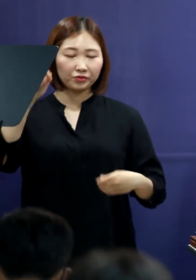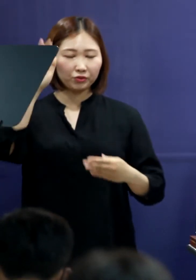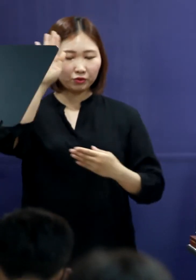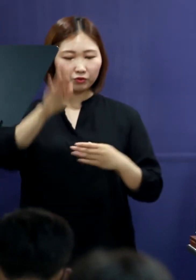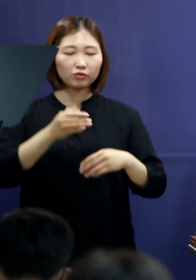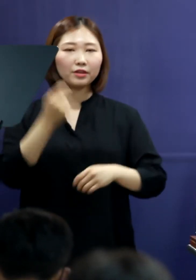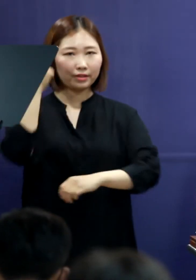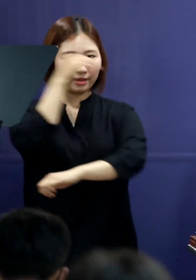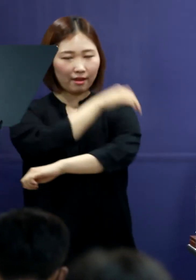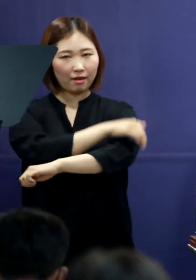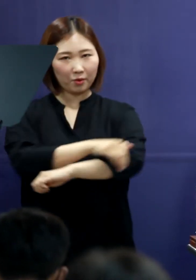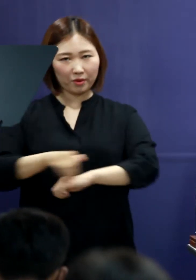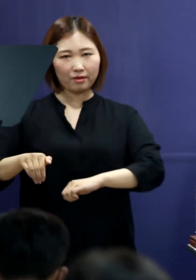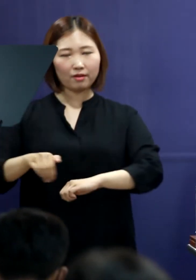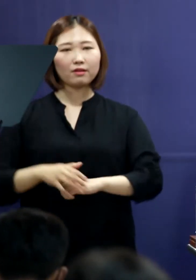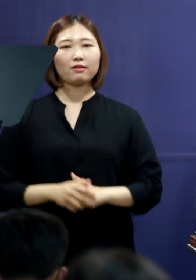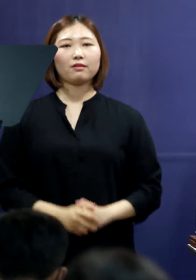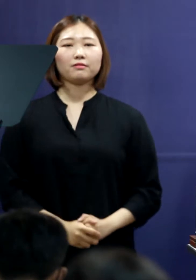개최하도록 하겠습니다.